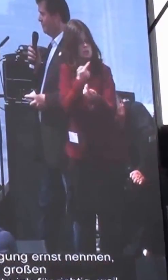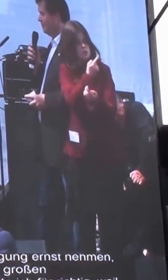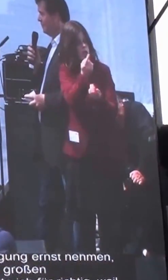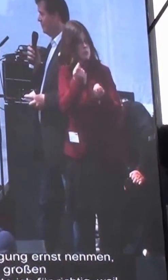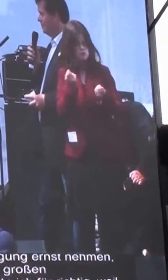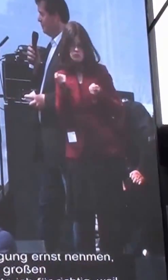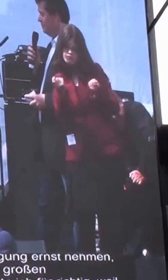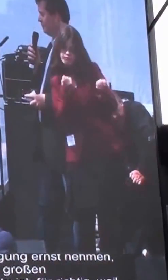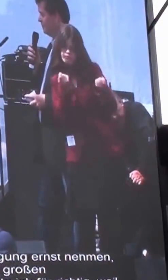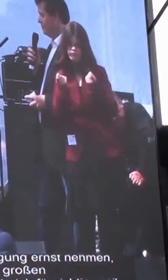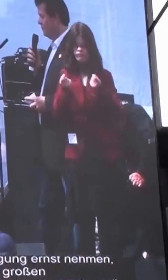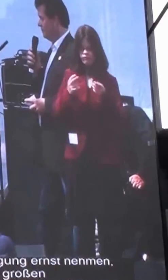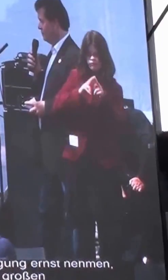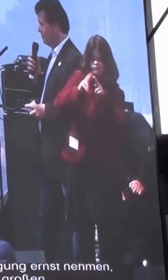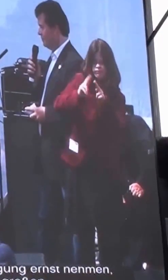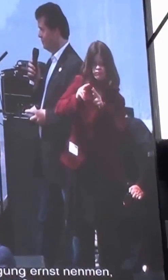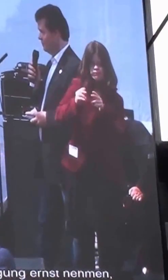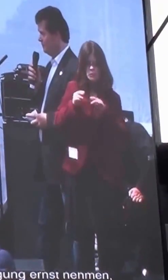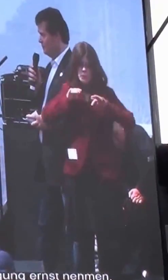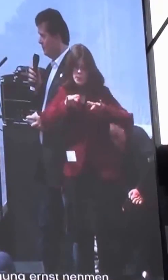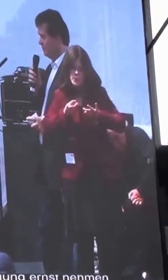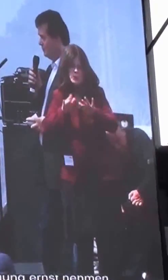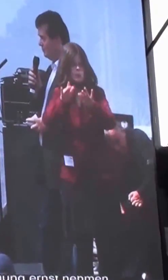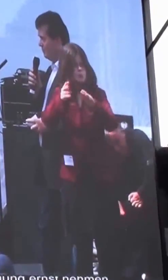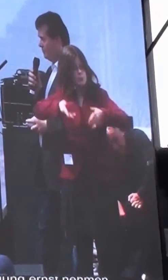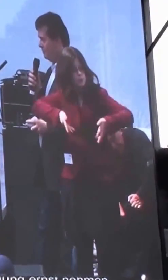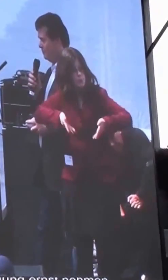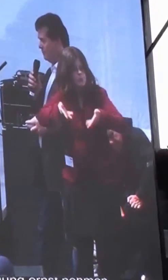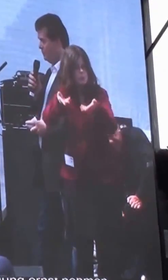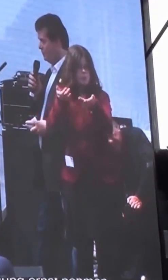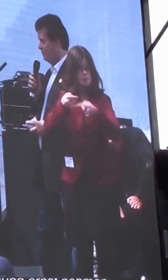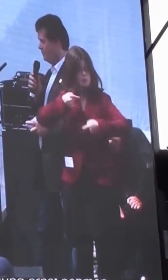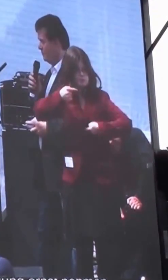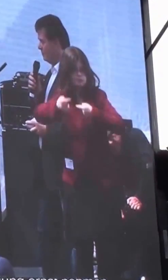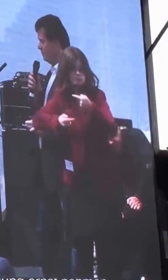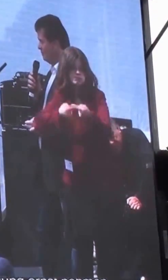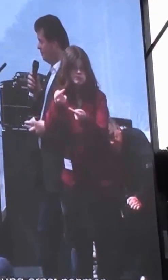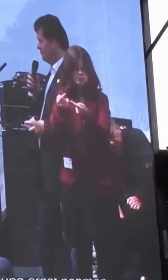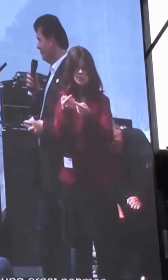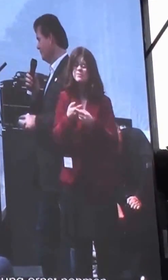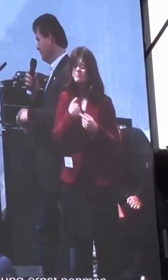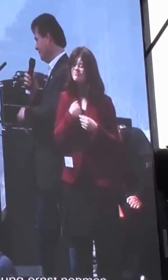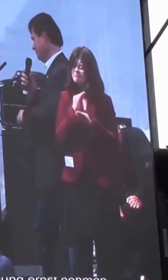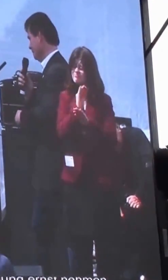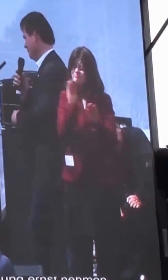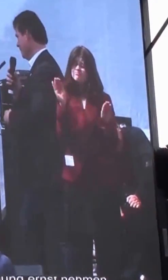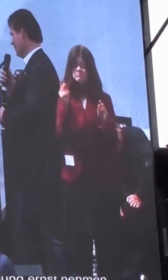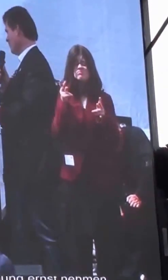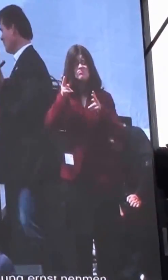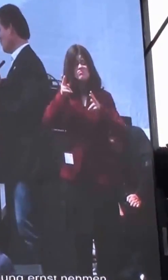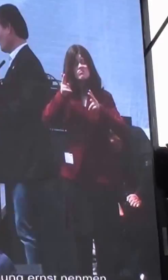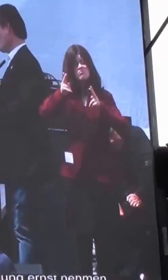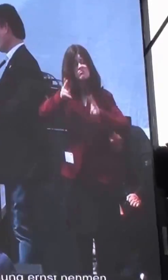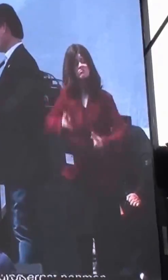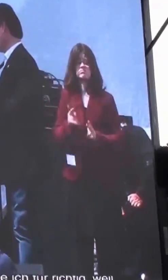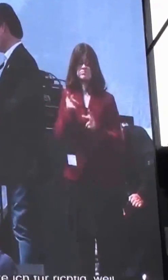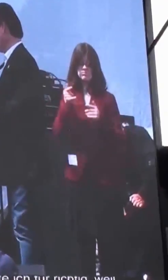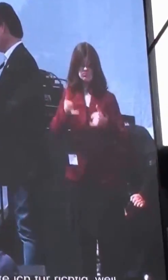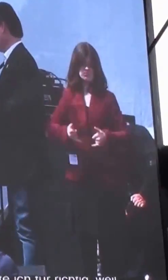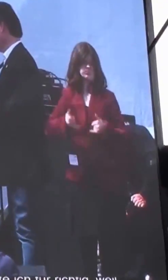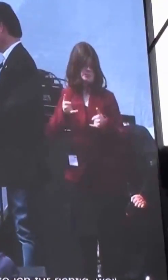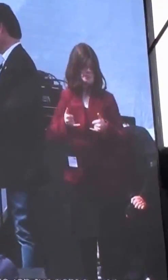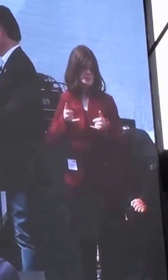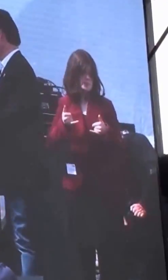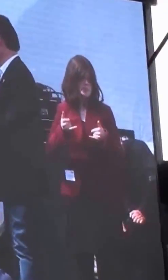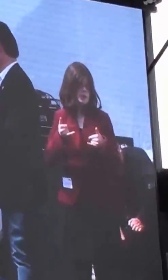sich einzubringen und dem Ganzen einen produktiven Verlauf zu geben. Ich will noch mal sagen, dass ich es richtig finde, dass wir an der